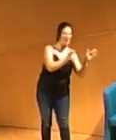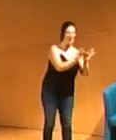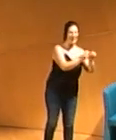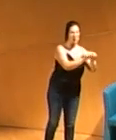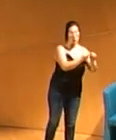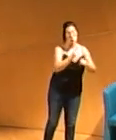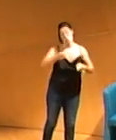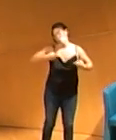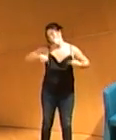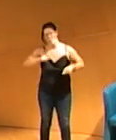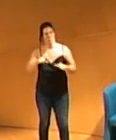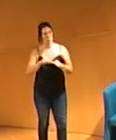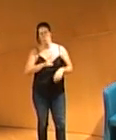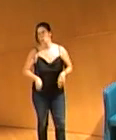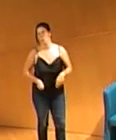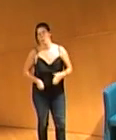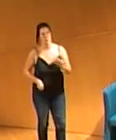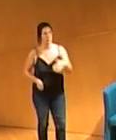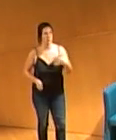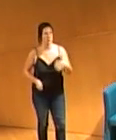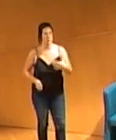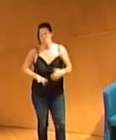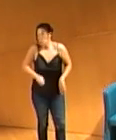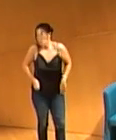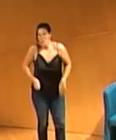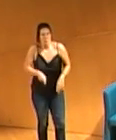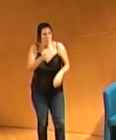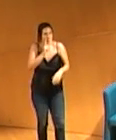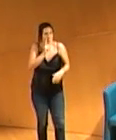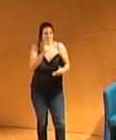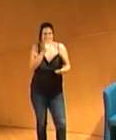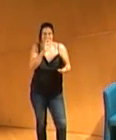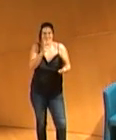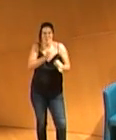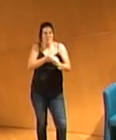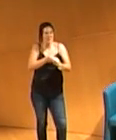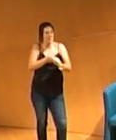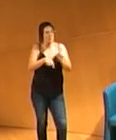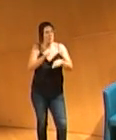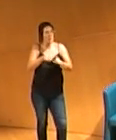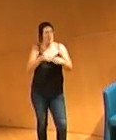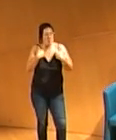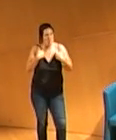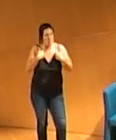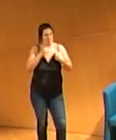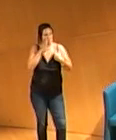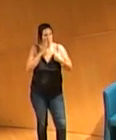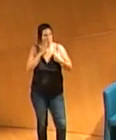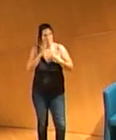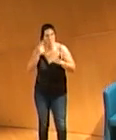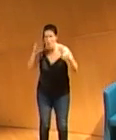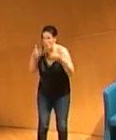beaucoup de ce qu'on n'a pas fait il y a 20 ans ou il y a 30 ans. C'est compliqué, la fratrie, de se dire j'ai pas été un bon parent pour...